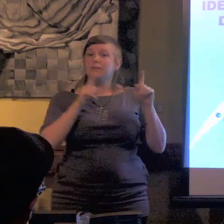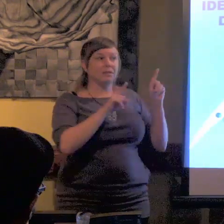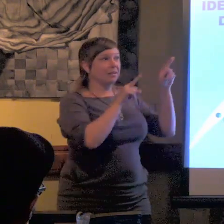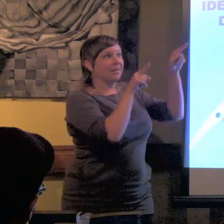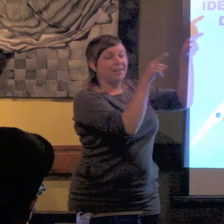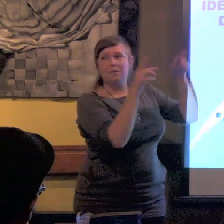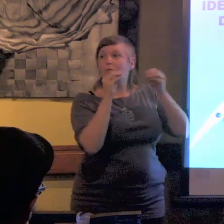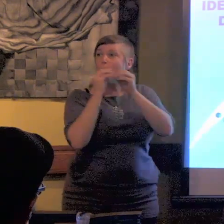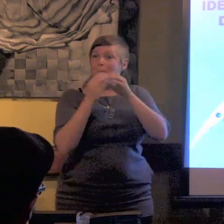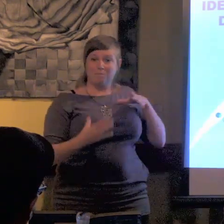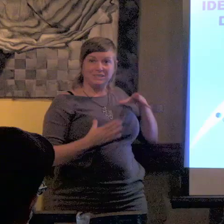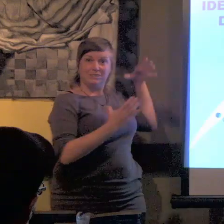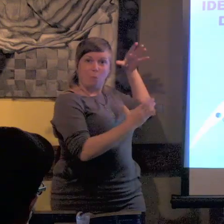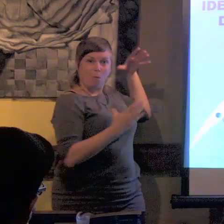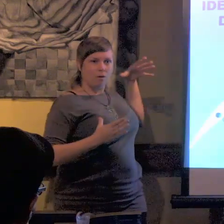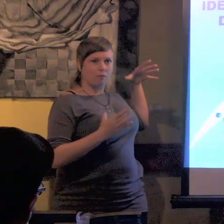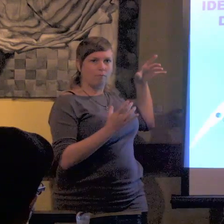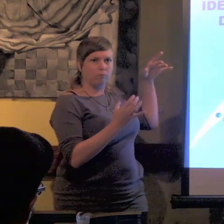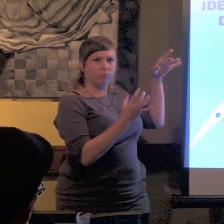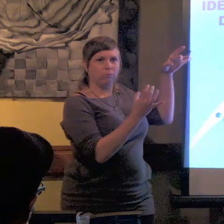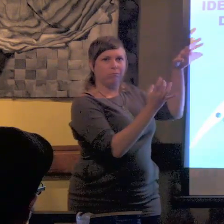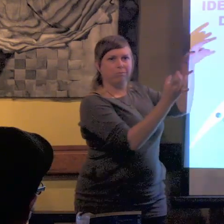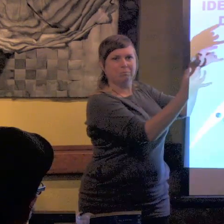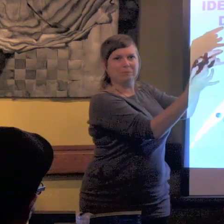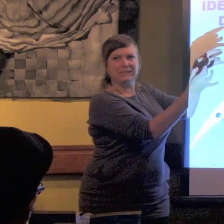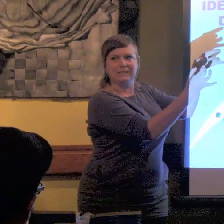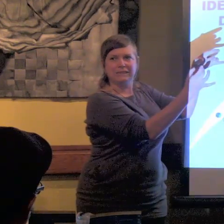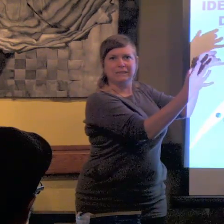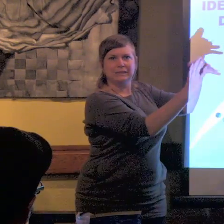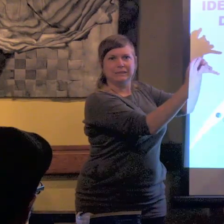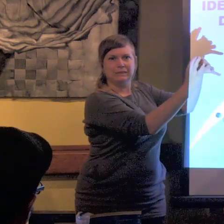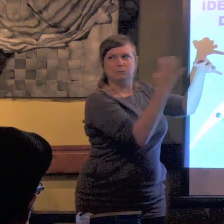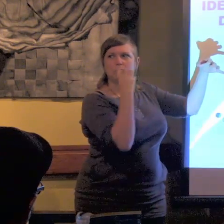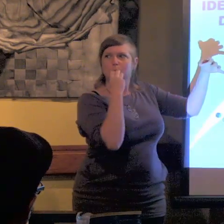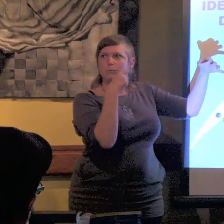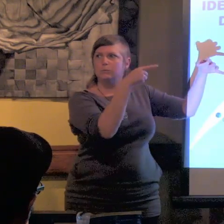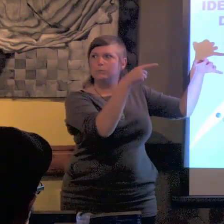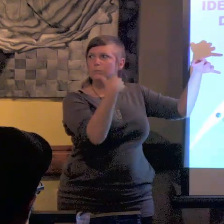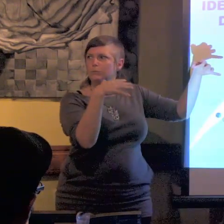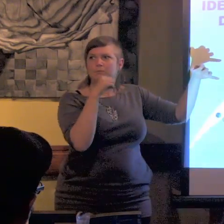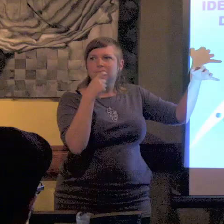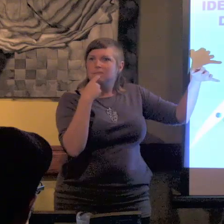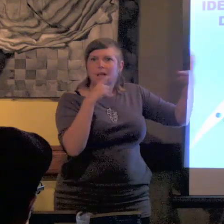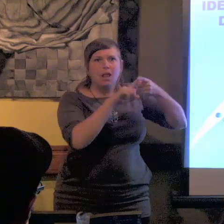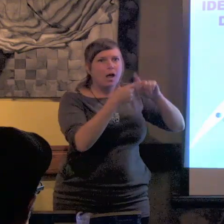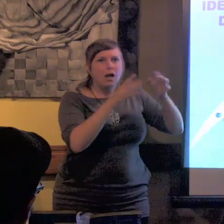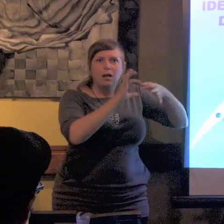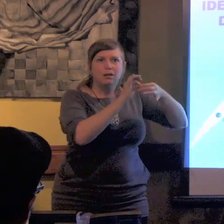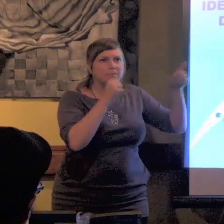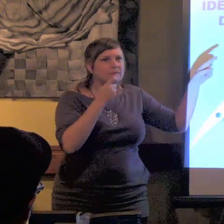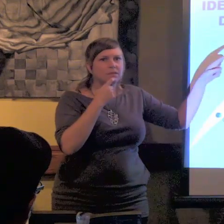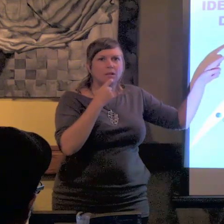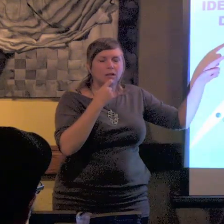aussi y arrivent. Donc, quand tu arrives, en fait, si la majorité et la minorité se rejoignent, en fait, donc, c'est précieux, ça, mais